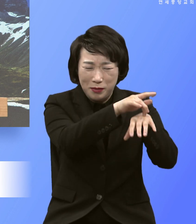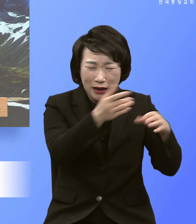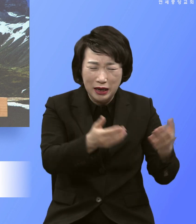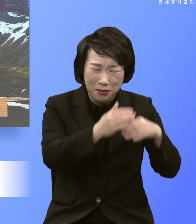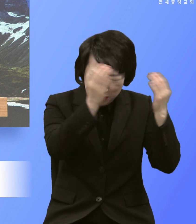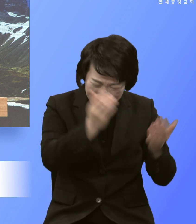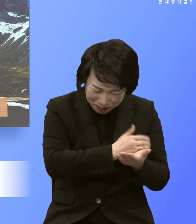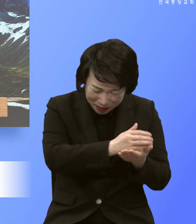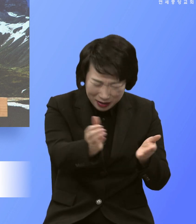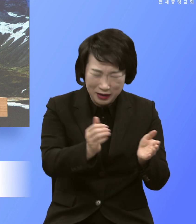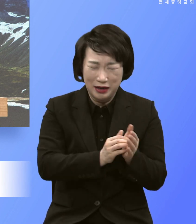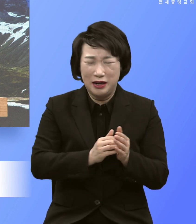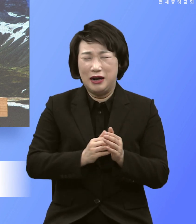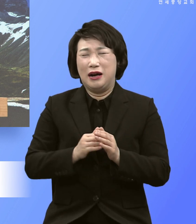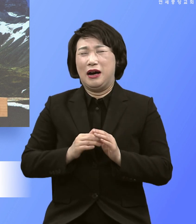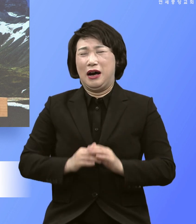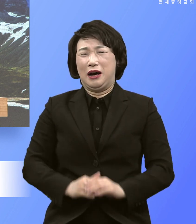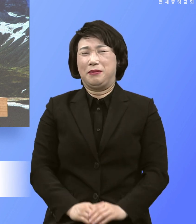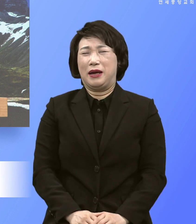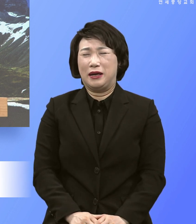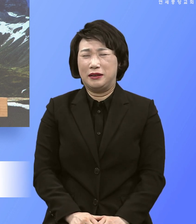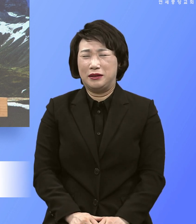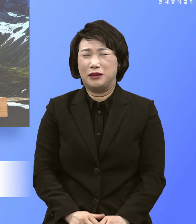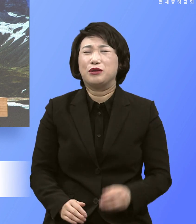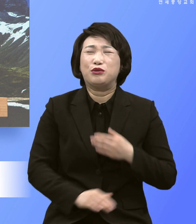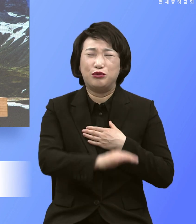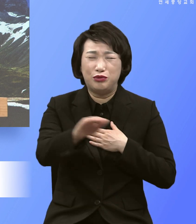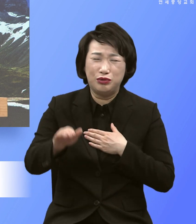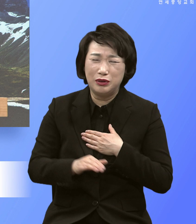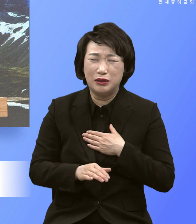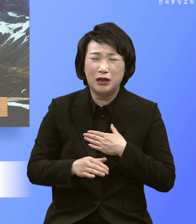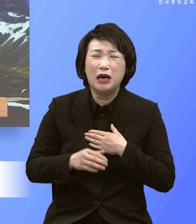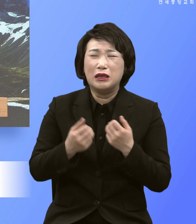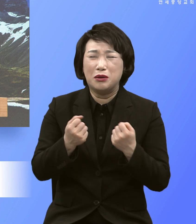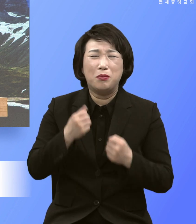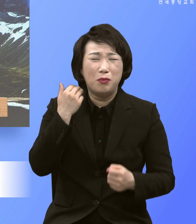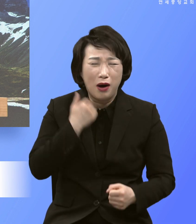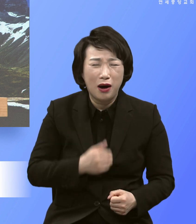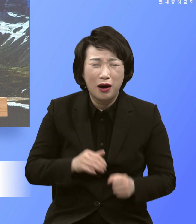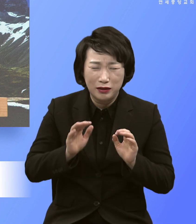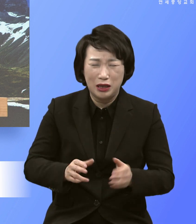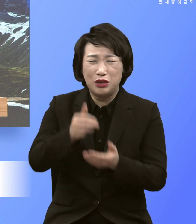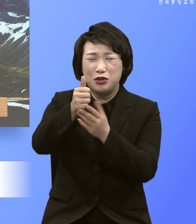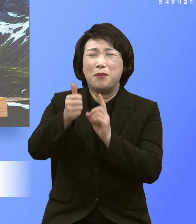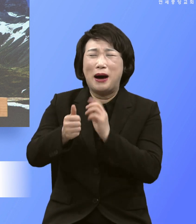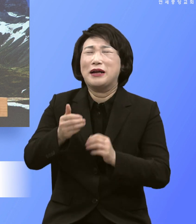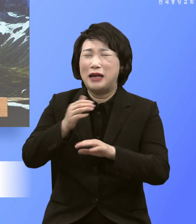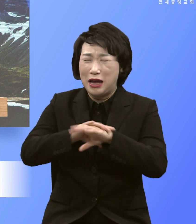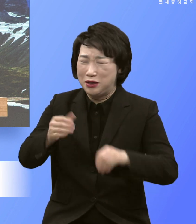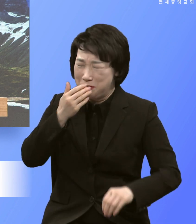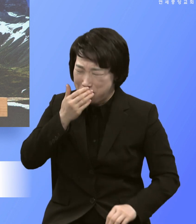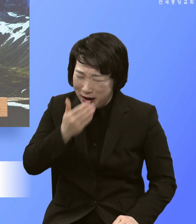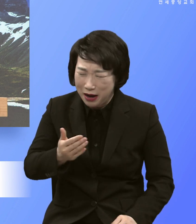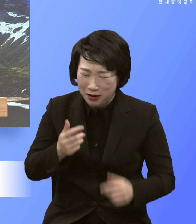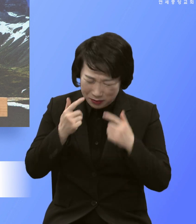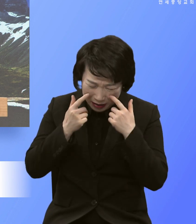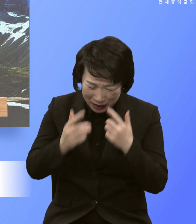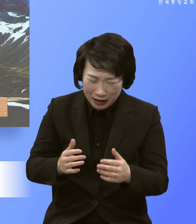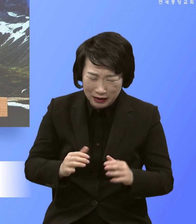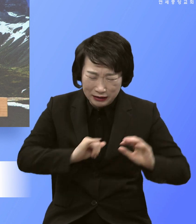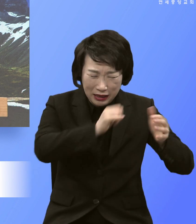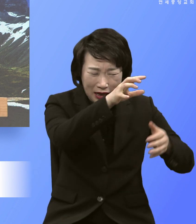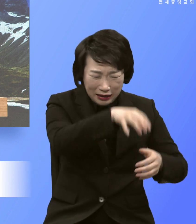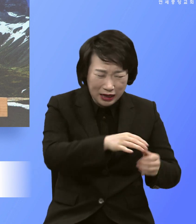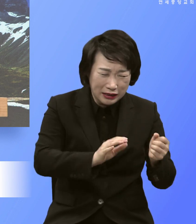일을 멸하셨습니다. 우리는 할 수 없으나 주님만이 하셨사오니